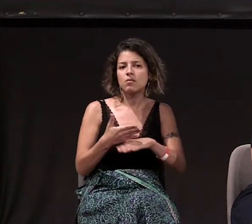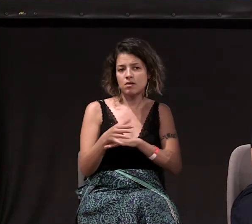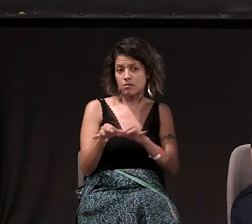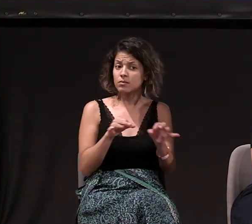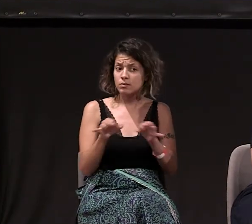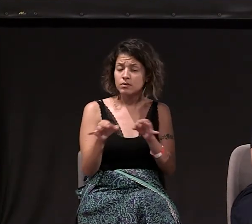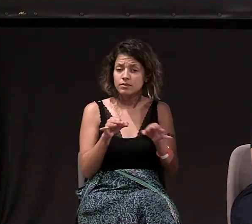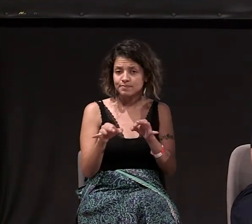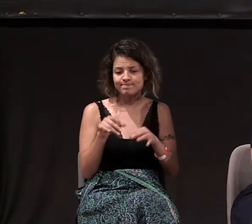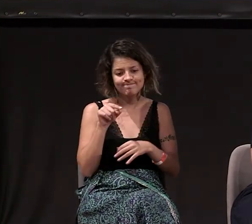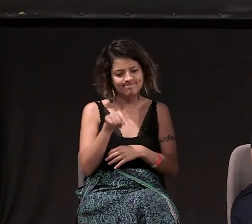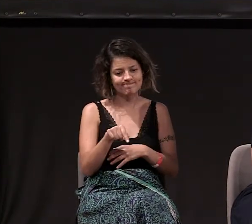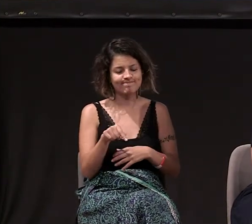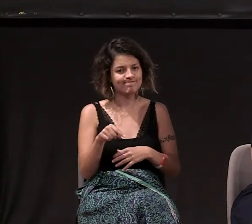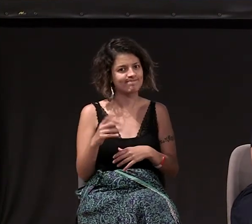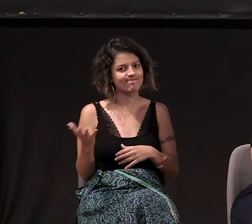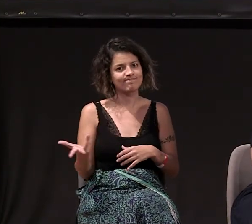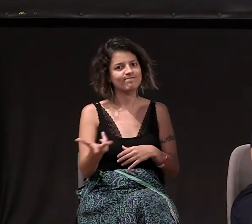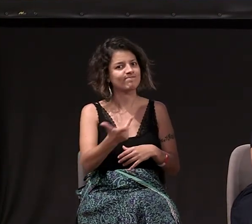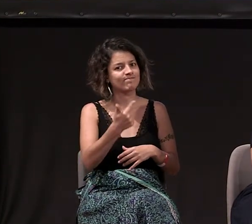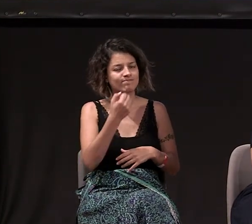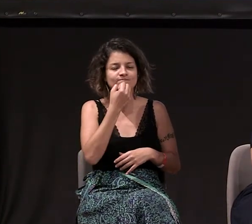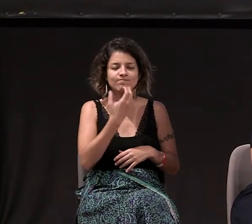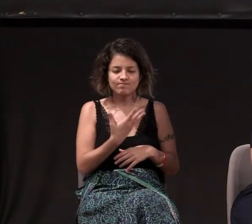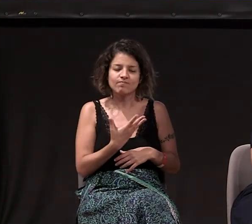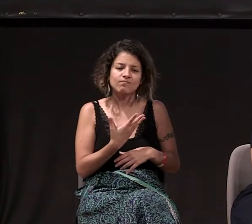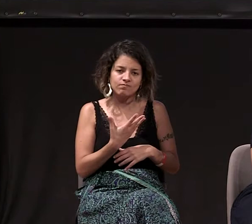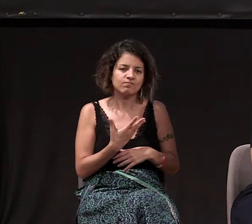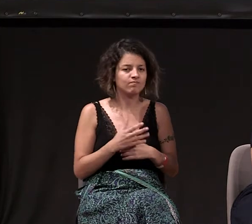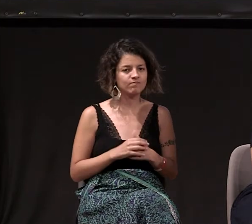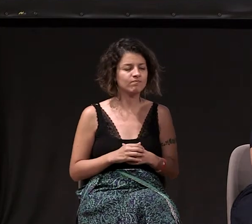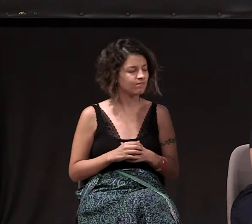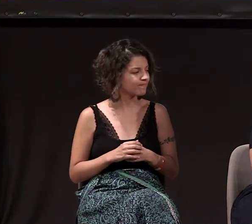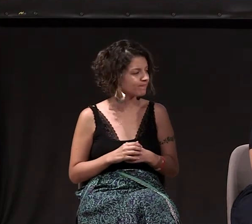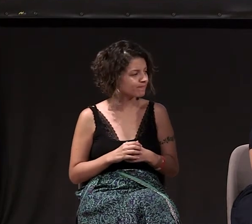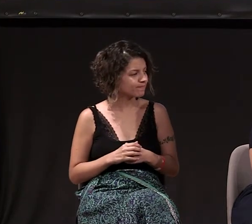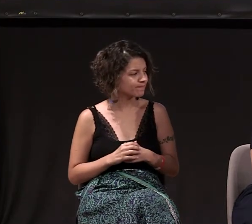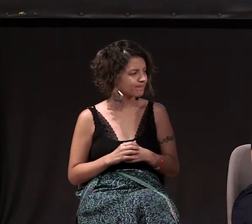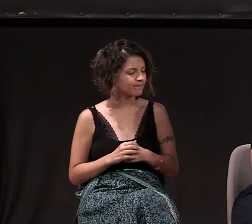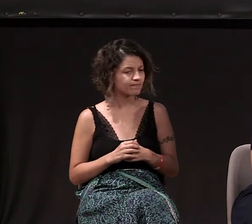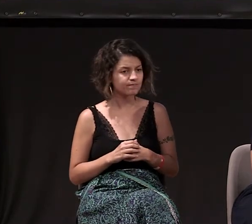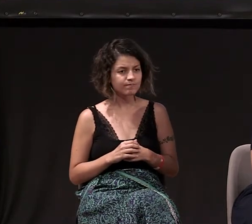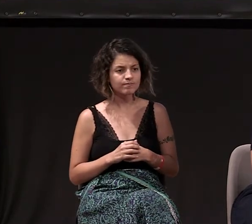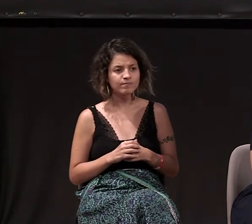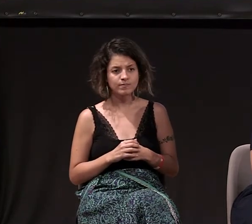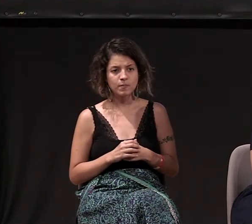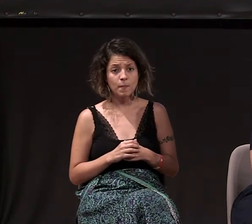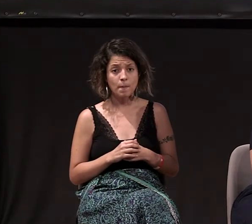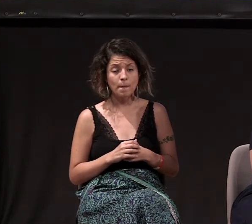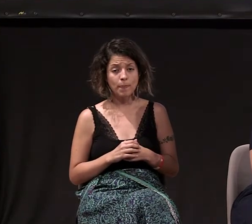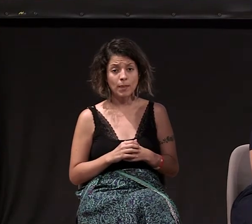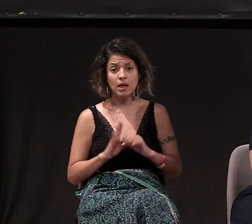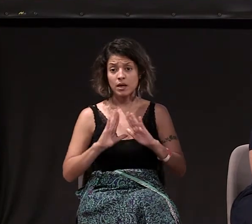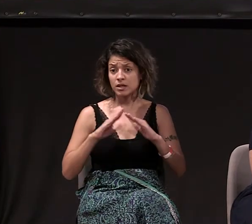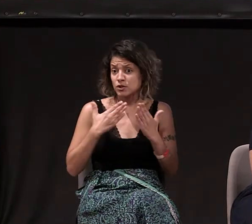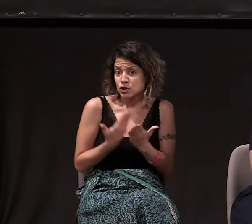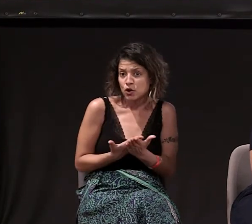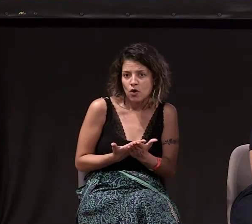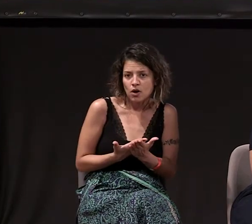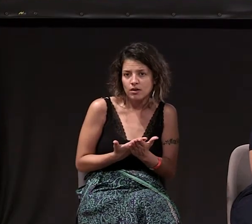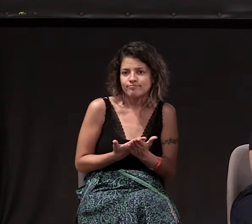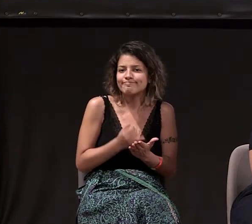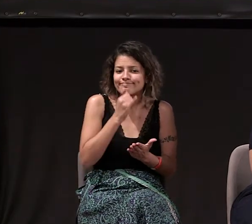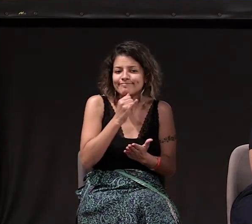Isso seria muito bom, e que eles decidam e elas decidam os projetos. Em geral, as escolas não prestam nem a chave da quadra